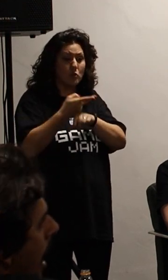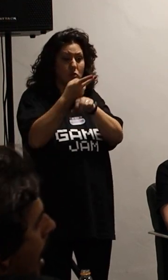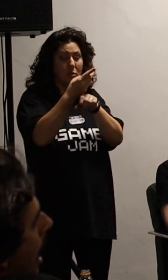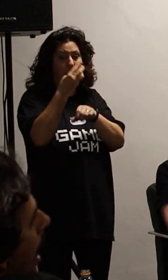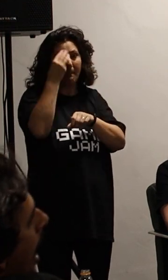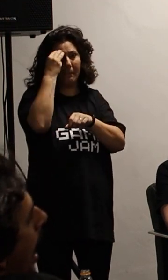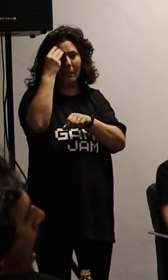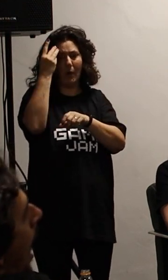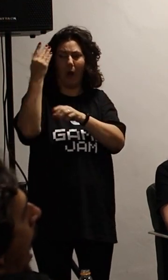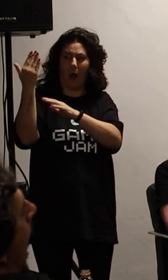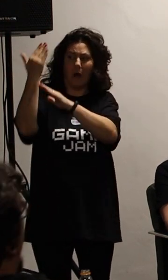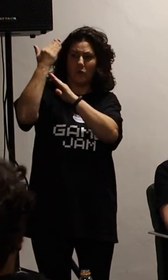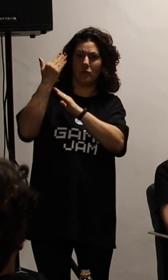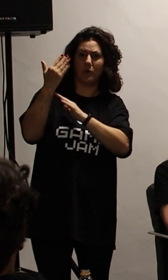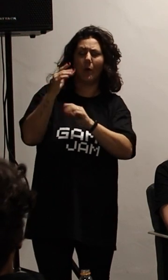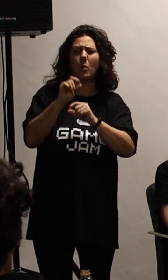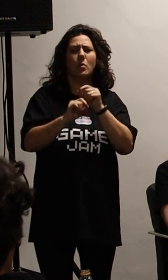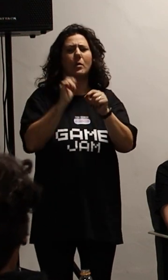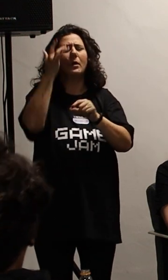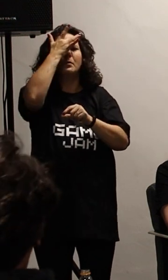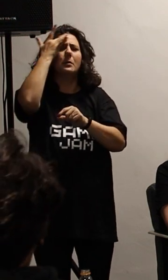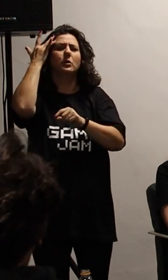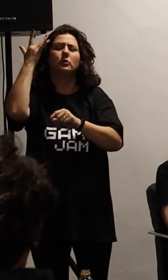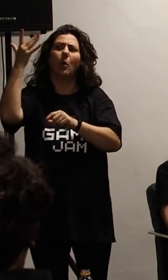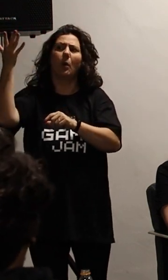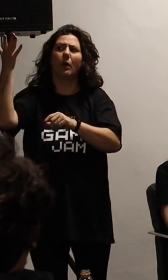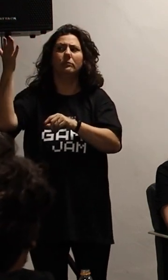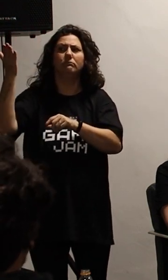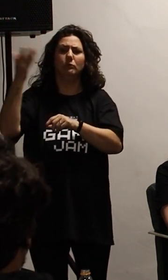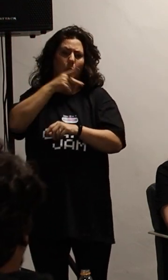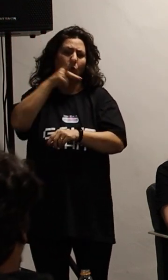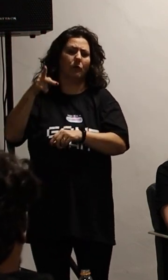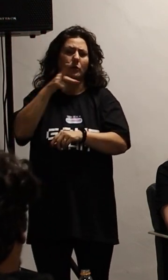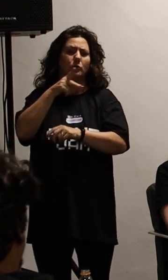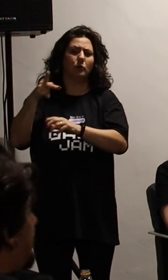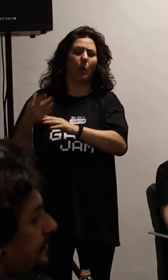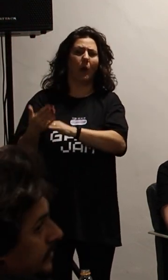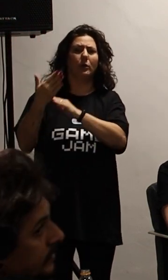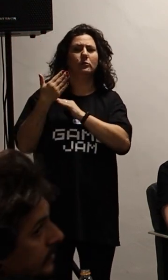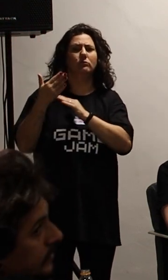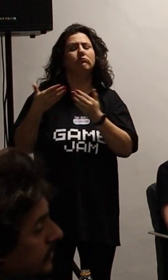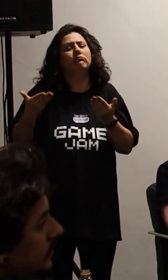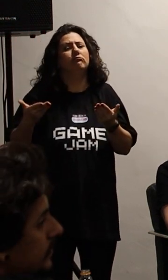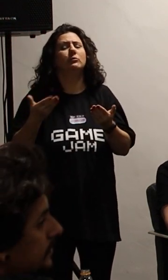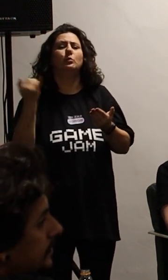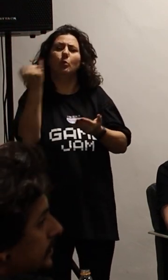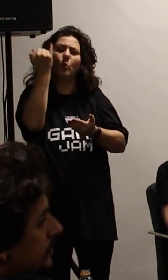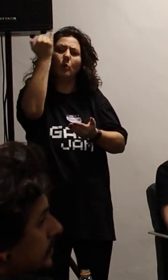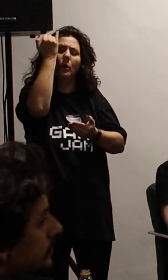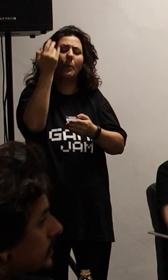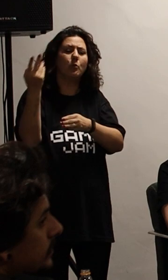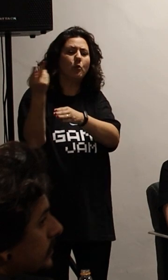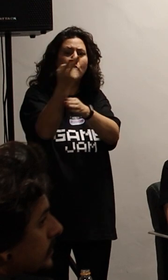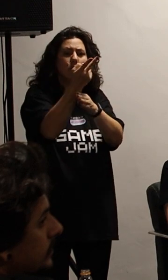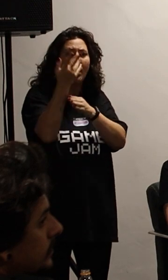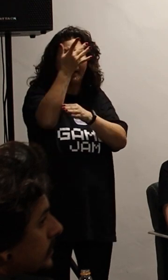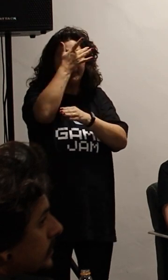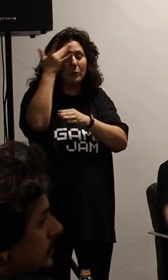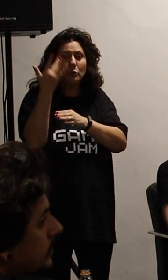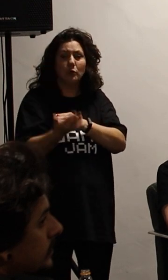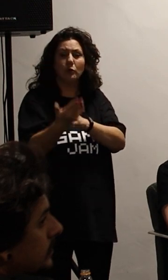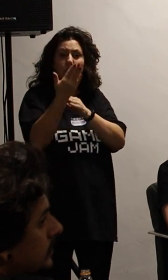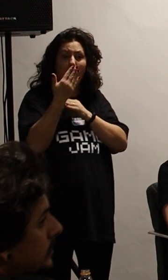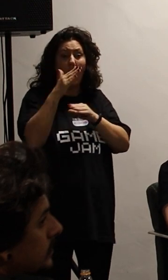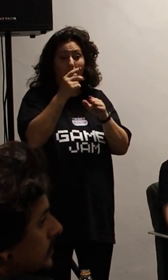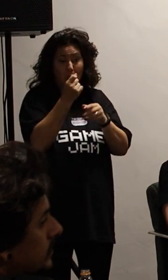mentorias. E quando eu falo mentorias, é mentorias mesmo. Você pegar e ir atrás de pessoas que estão no mercado. Tem pessoas que dão mentorias,